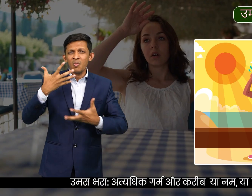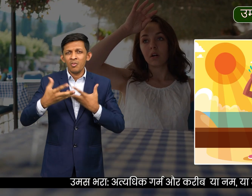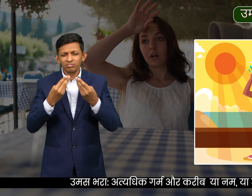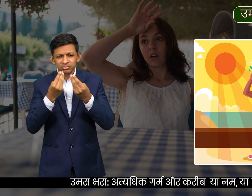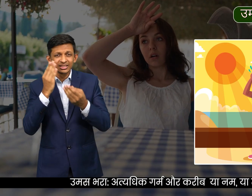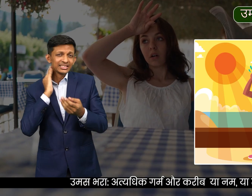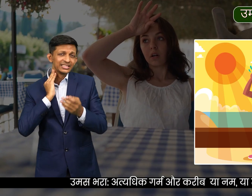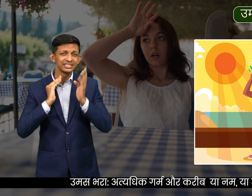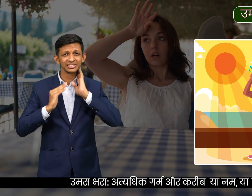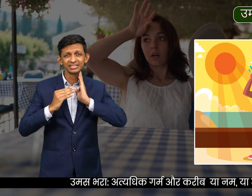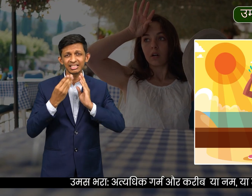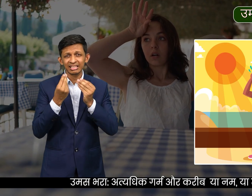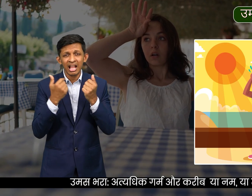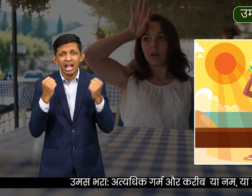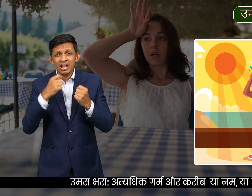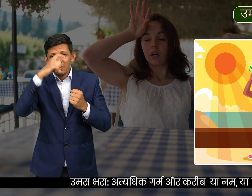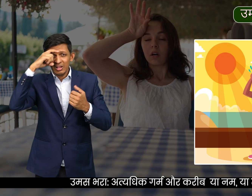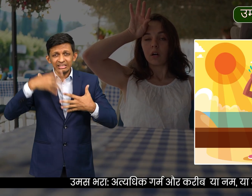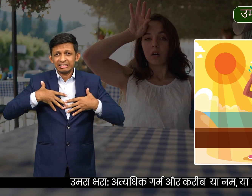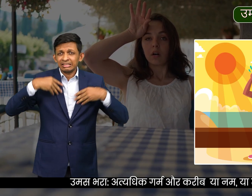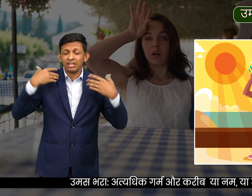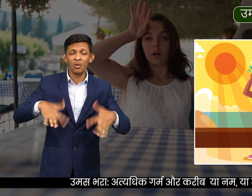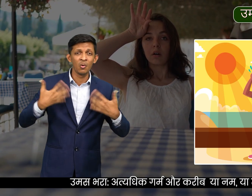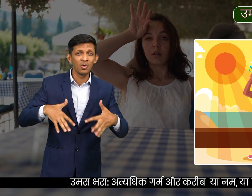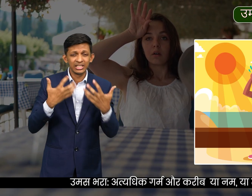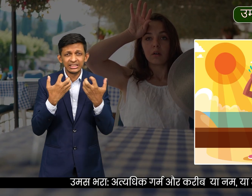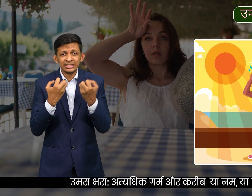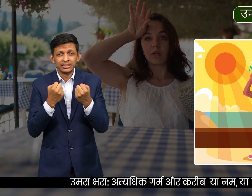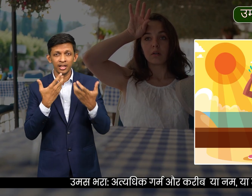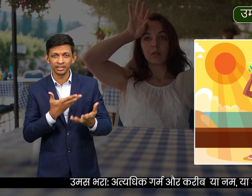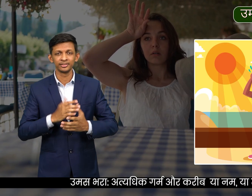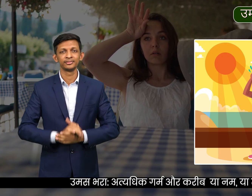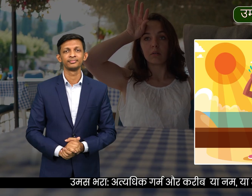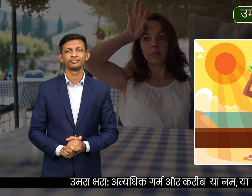अत्यधिक गर्म और नम या तपता हुआ।